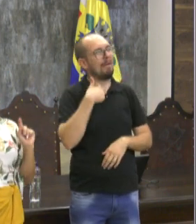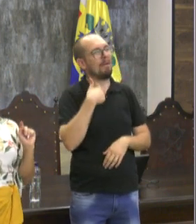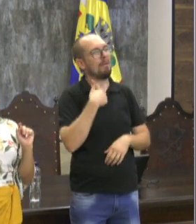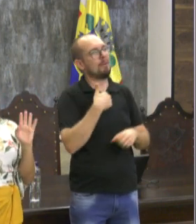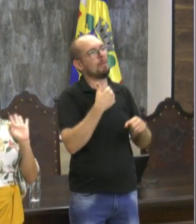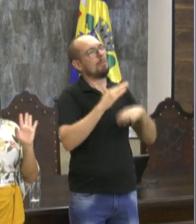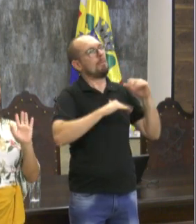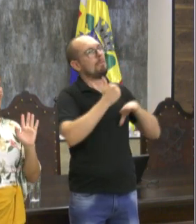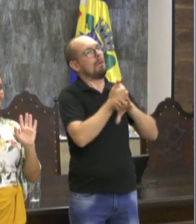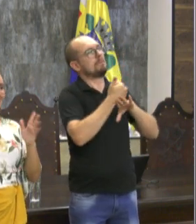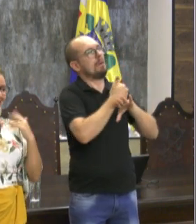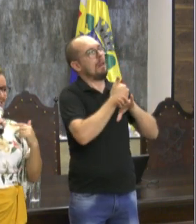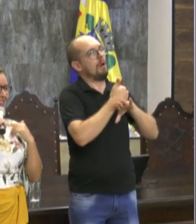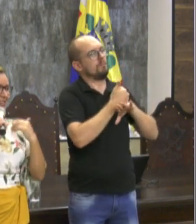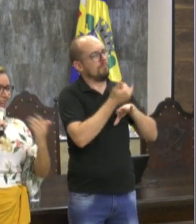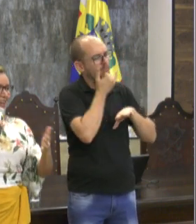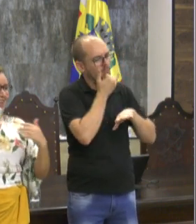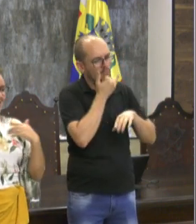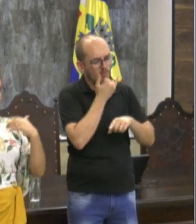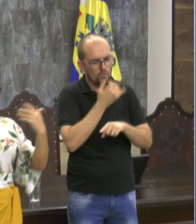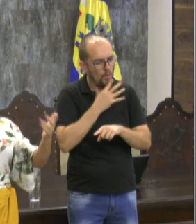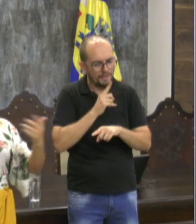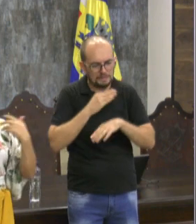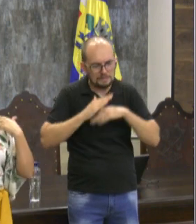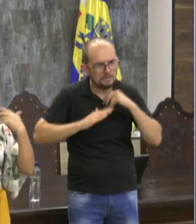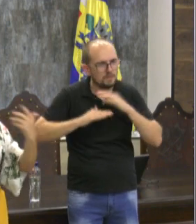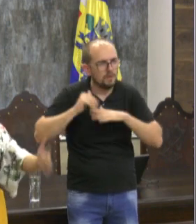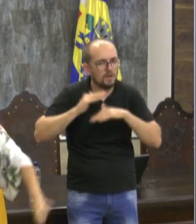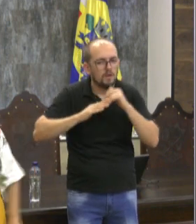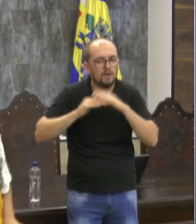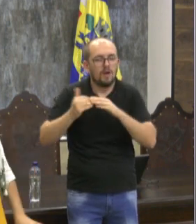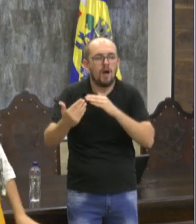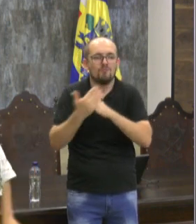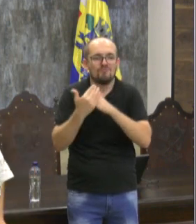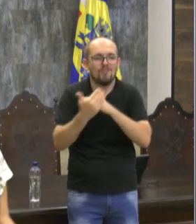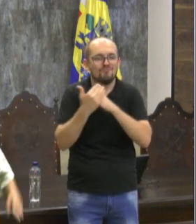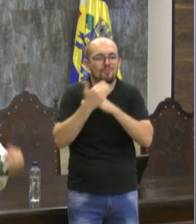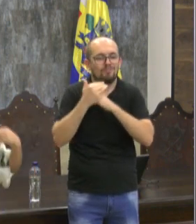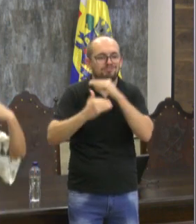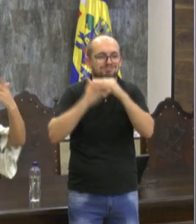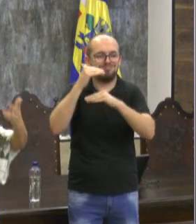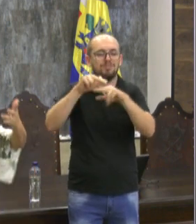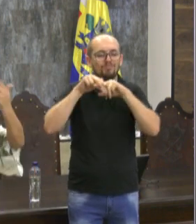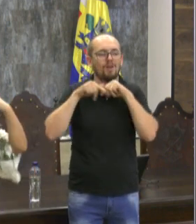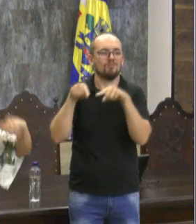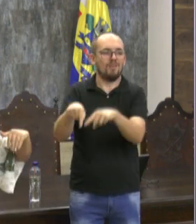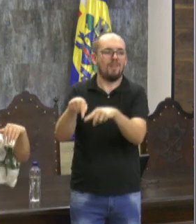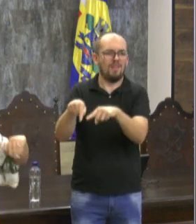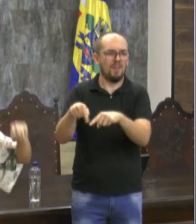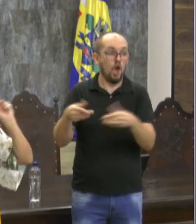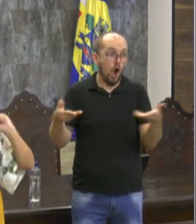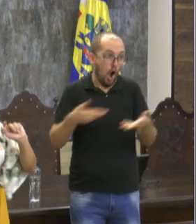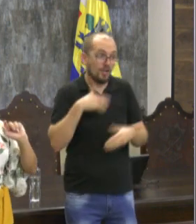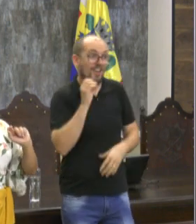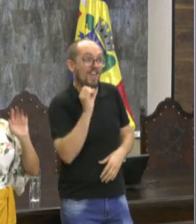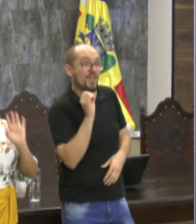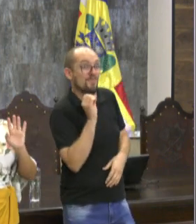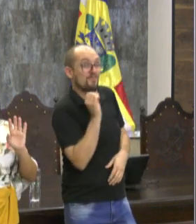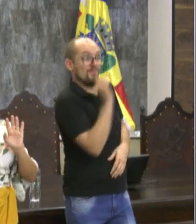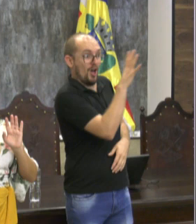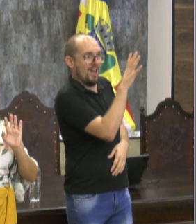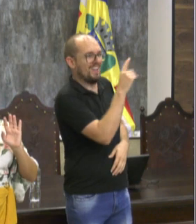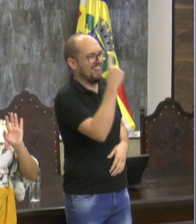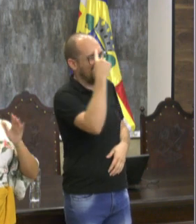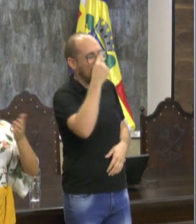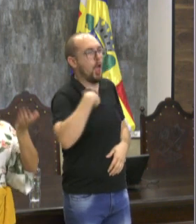anos atrás. Ainda bem, né? A gente vai crescendo nas trocas todo dia, né? Hoje, ao sair daqui, eu não sou mais a Valdinéia que eu entrei. Eu